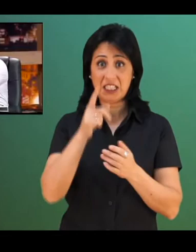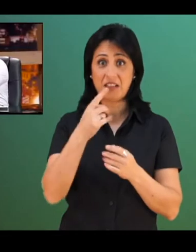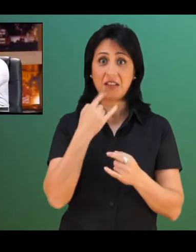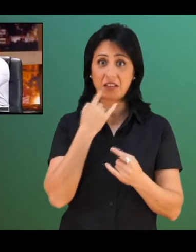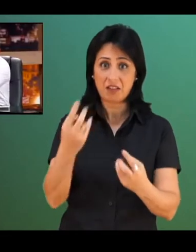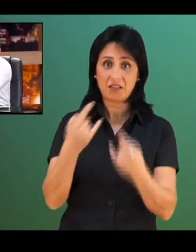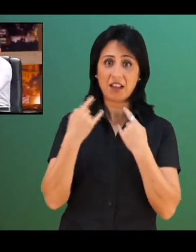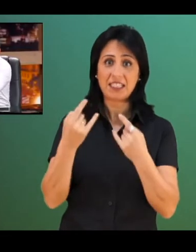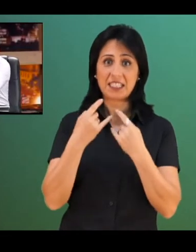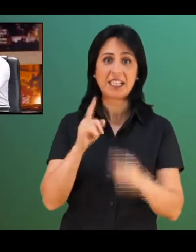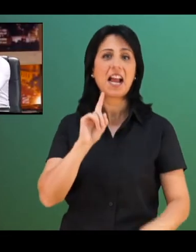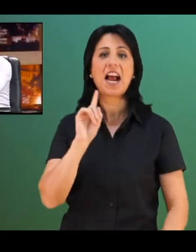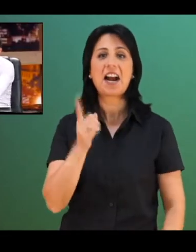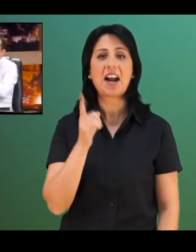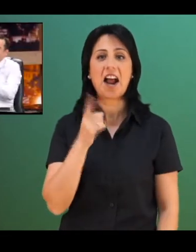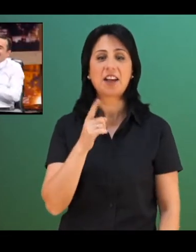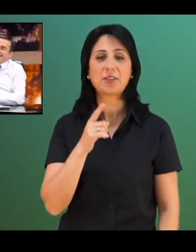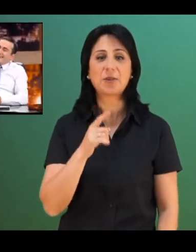ხარ.